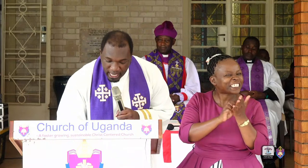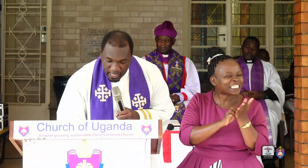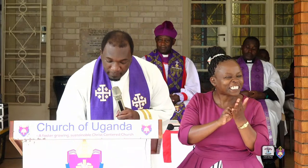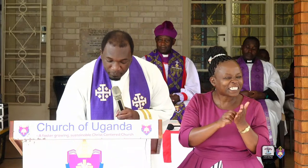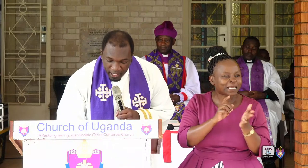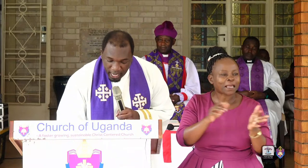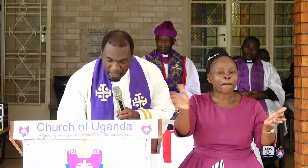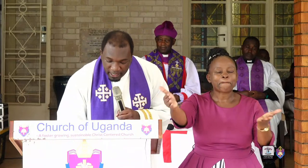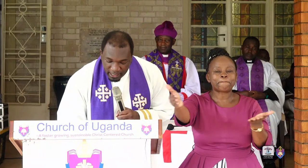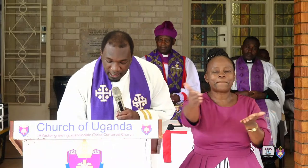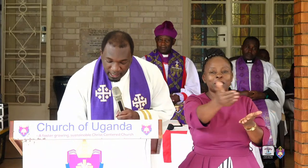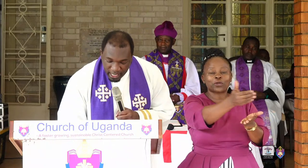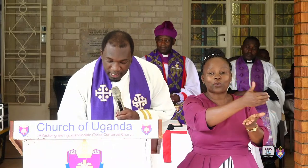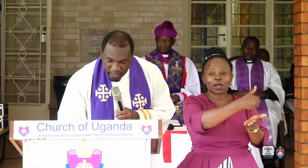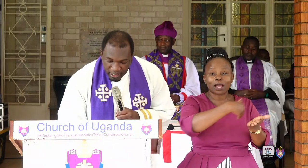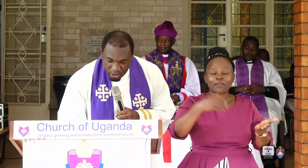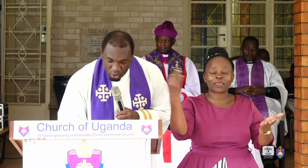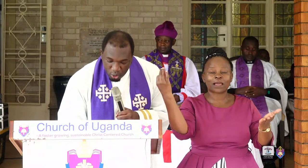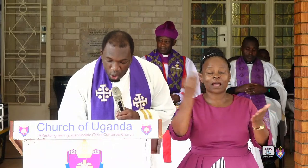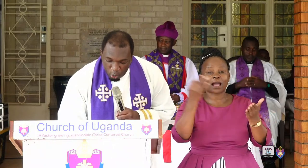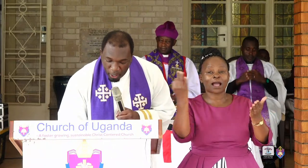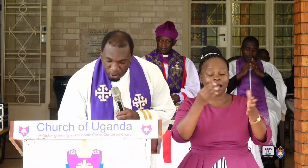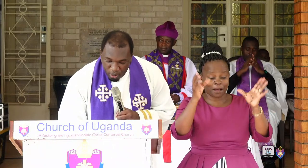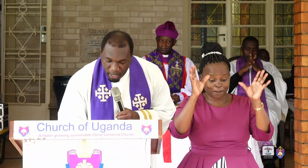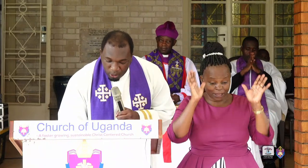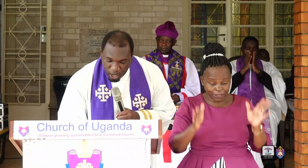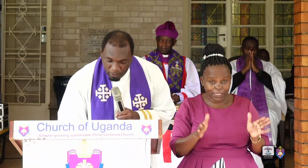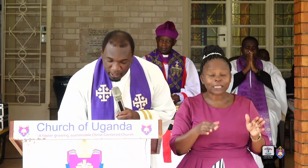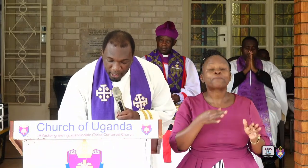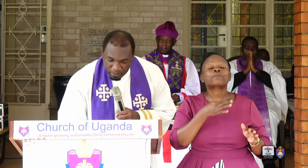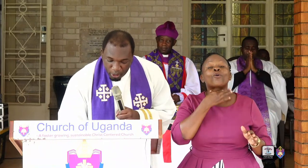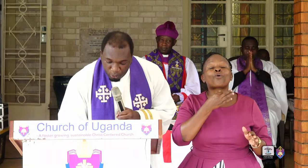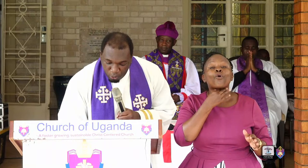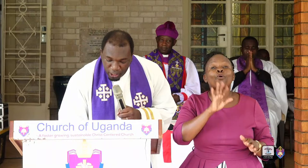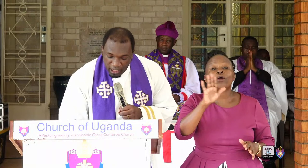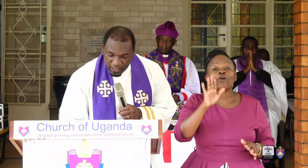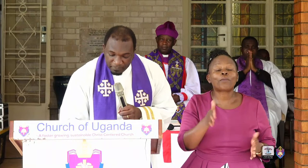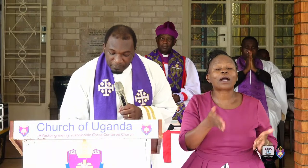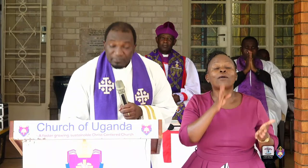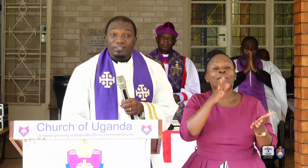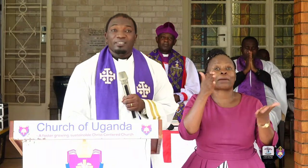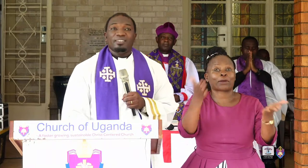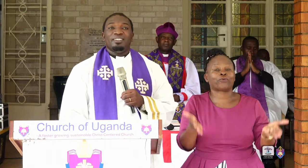balikuŋŋaanya abayigiriza ng'okwegomba kwabwe bwe kuli.